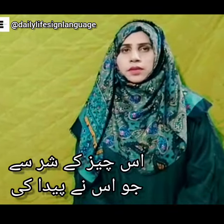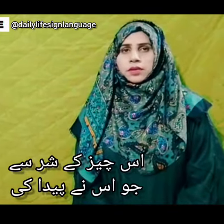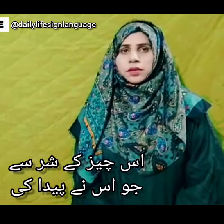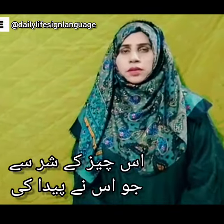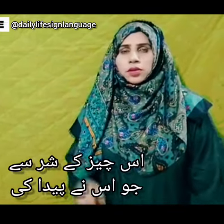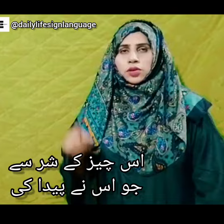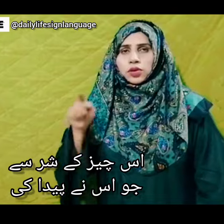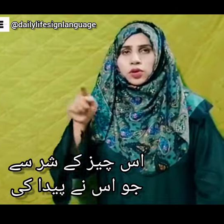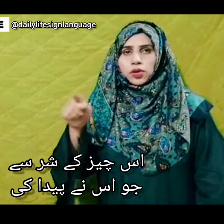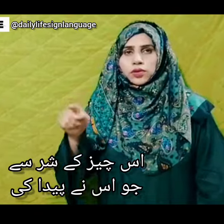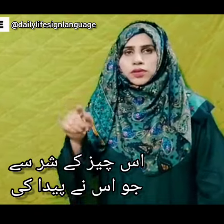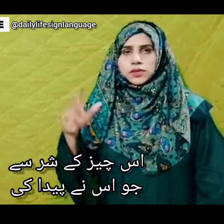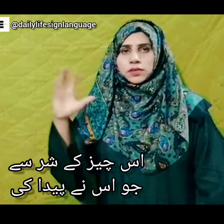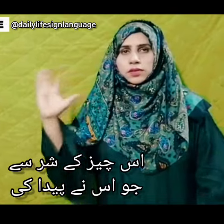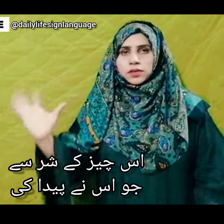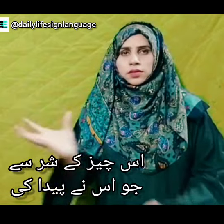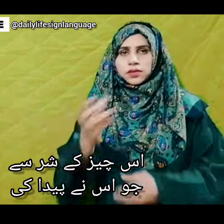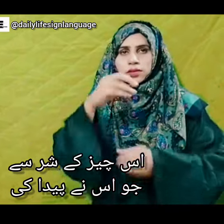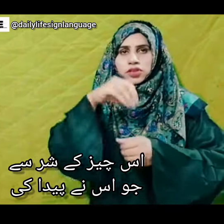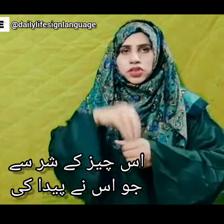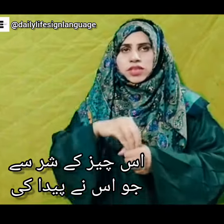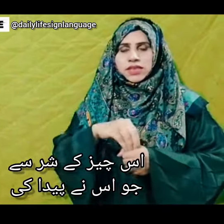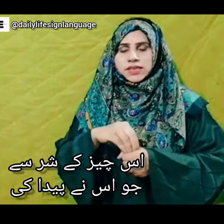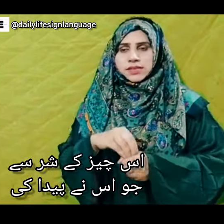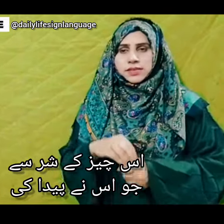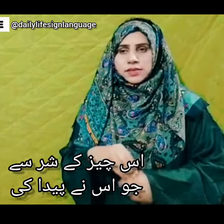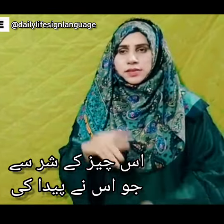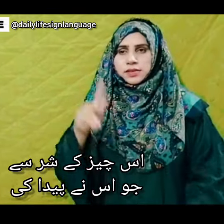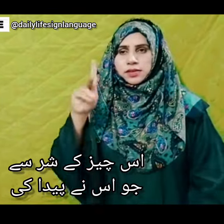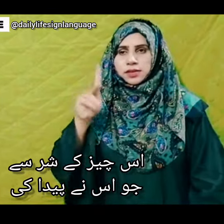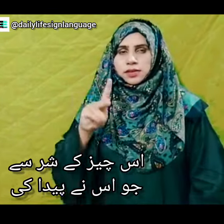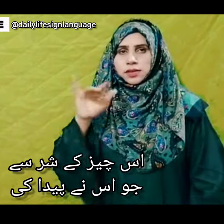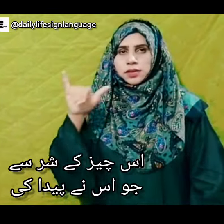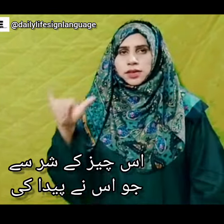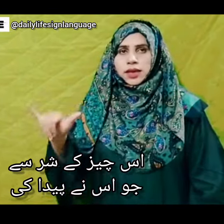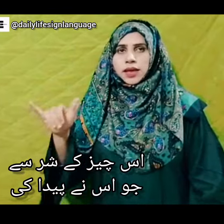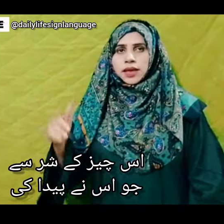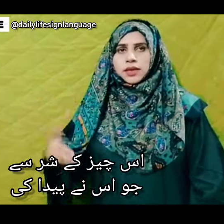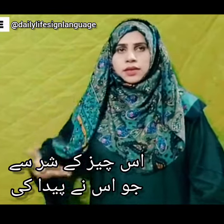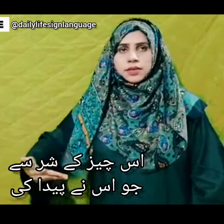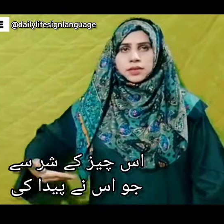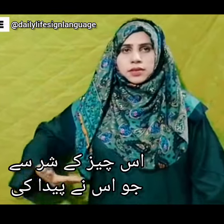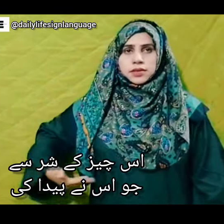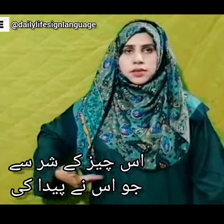اس چیز کے شر سے